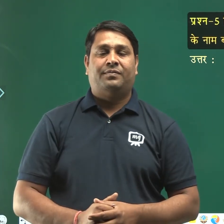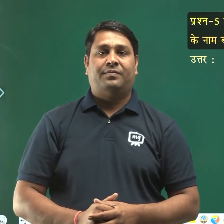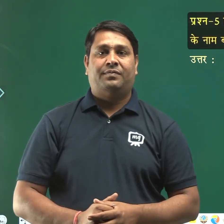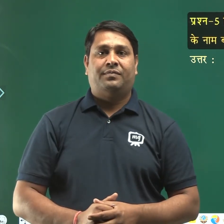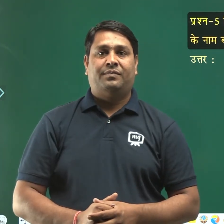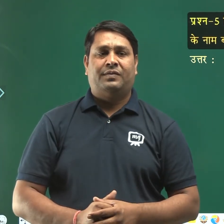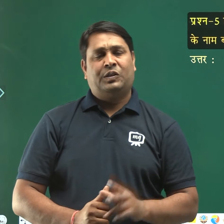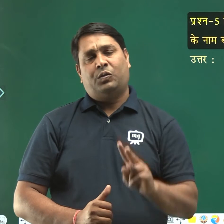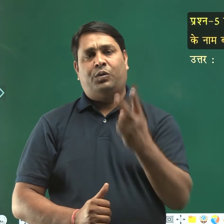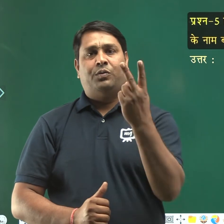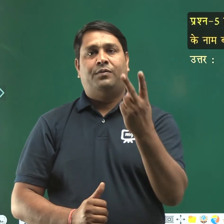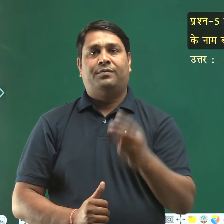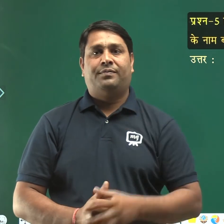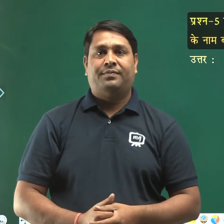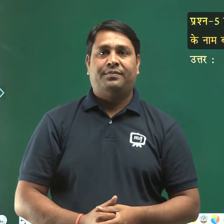कोई 2